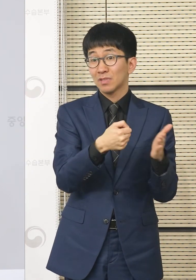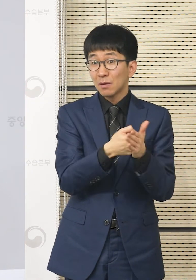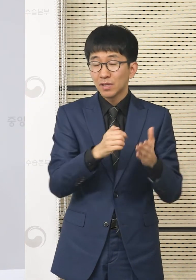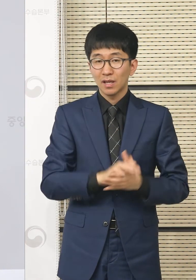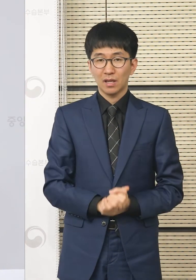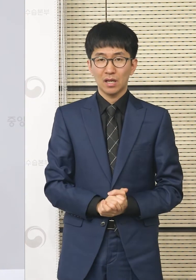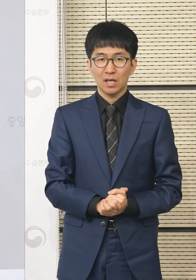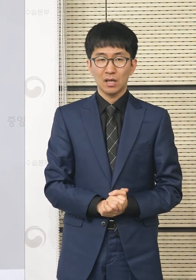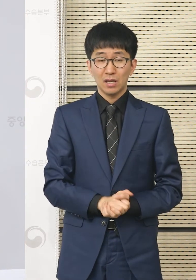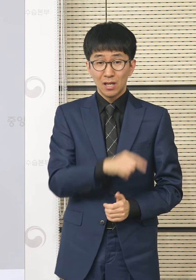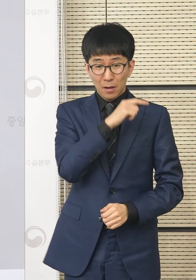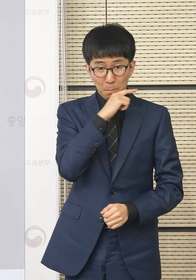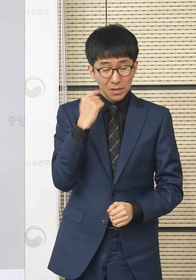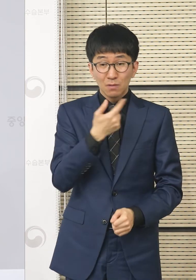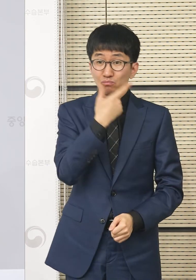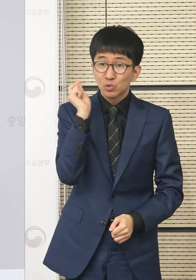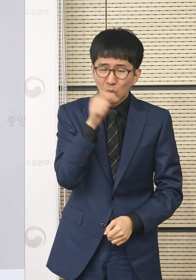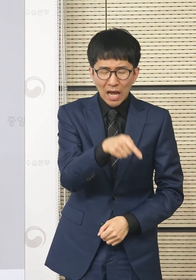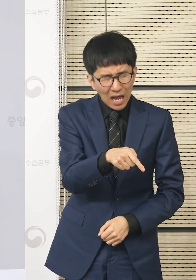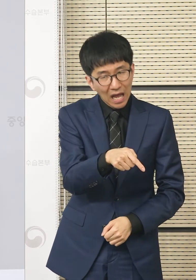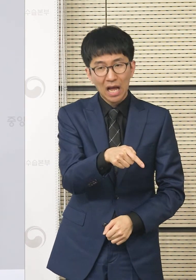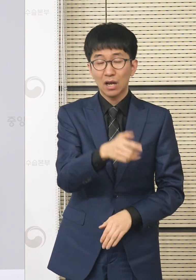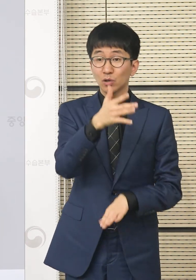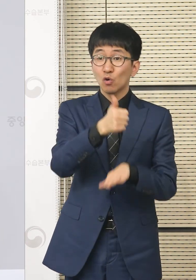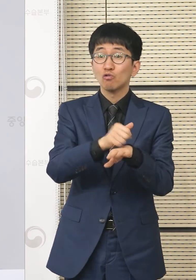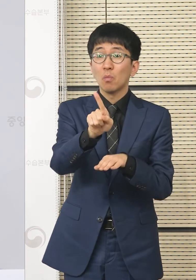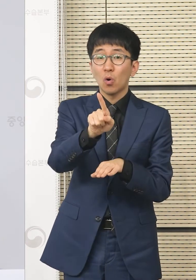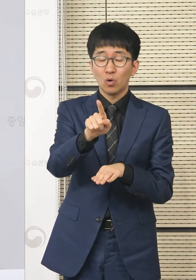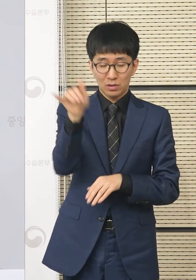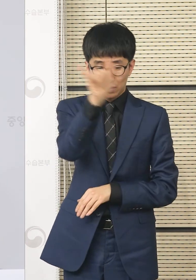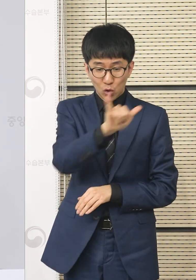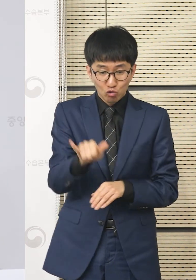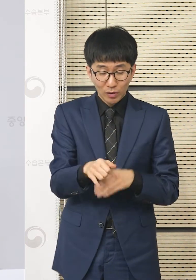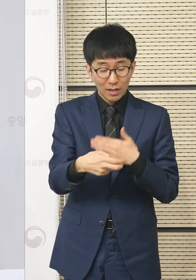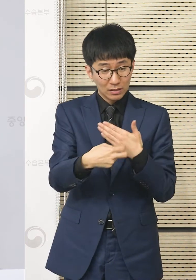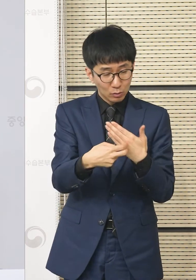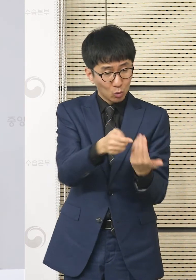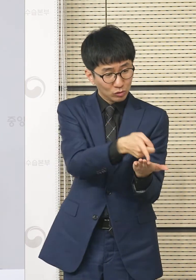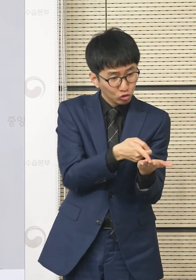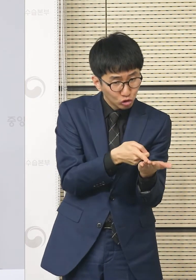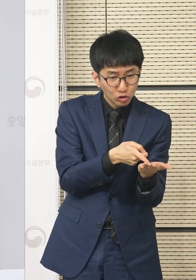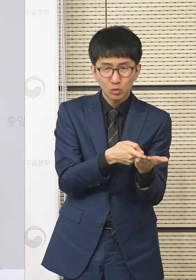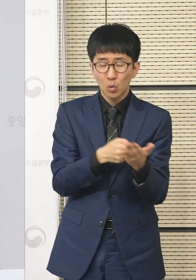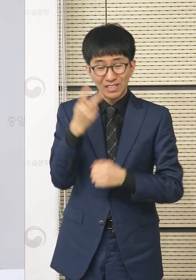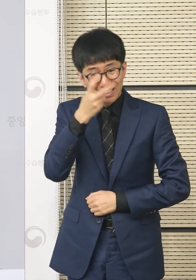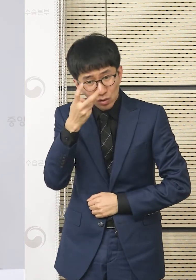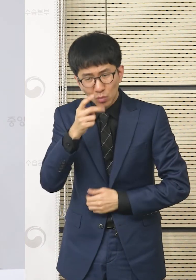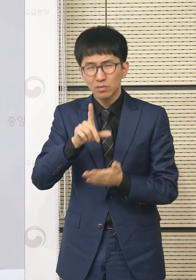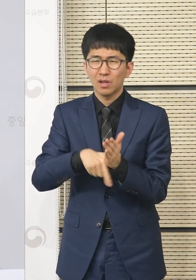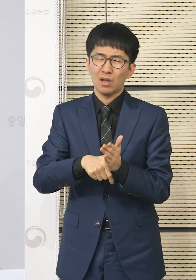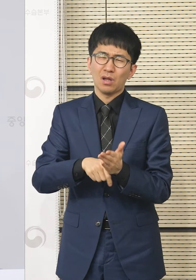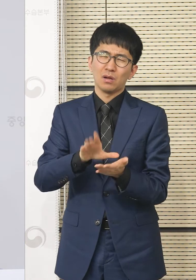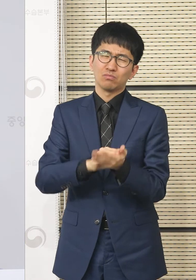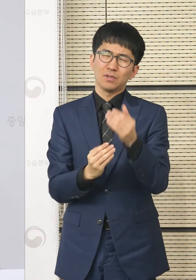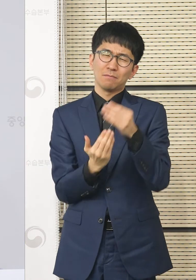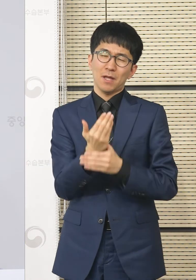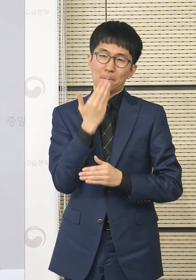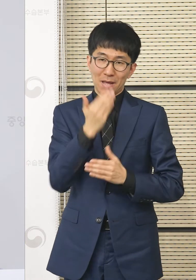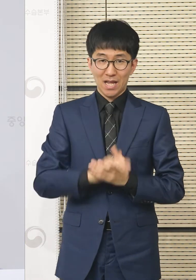이처럼 수급 악화가 지속되는 경우에 수술과 진료에 문제가 발생할 수